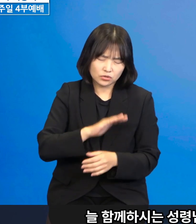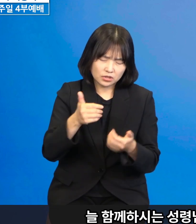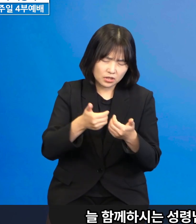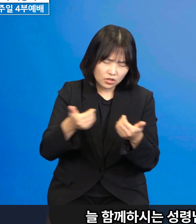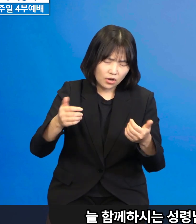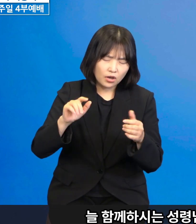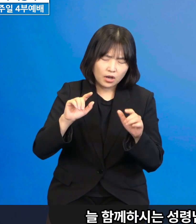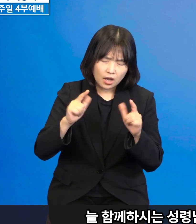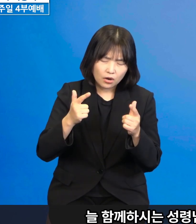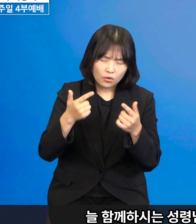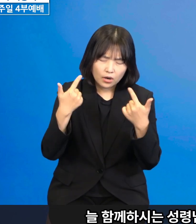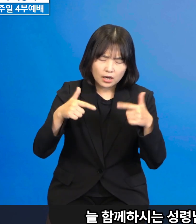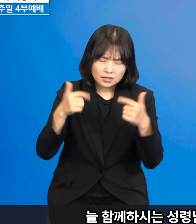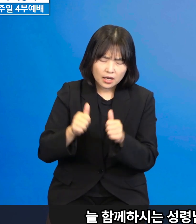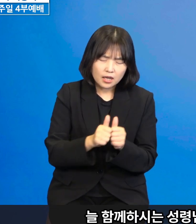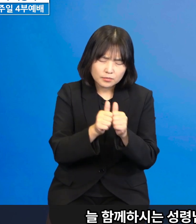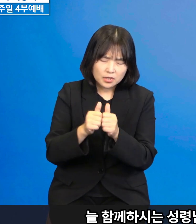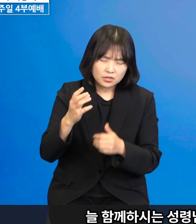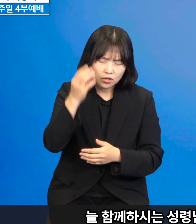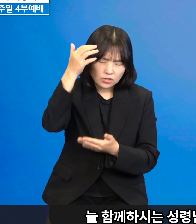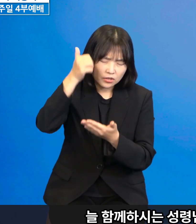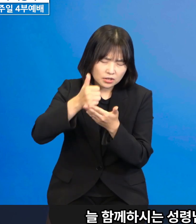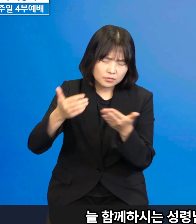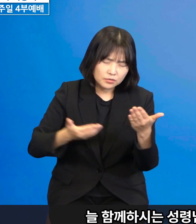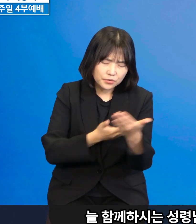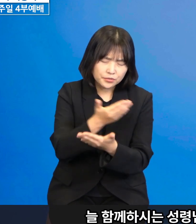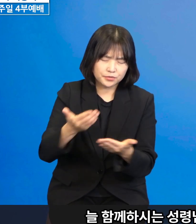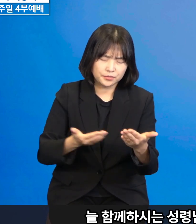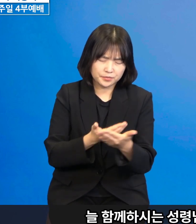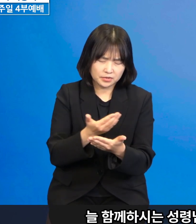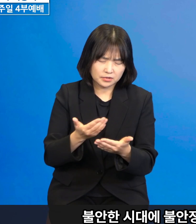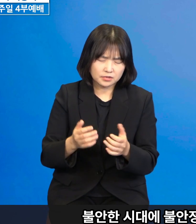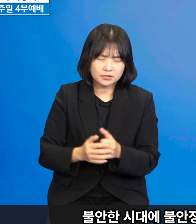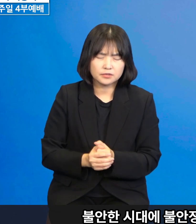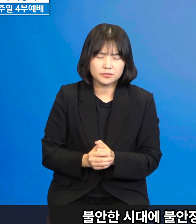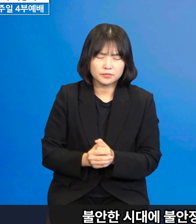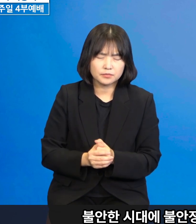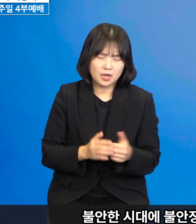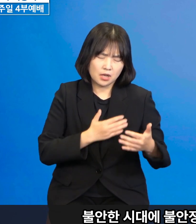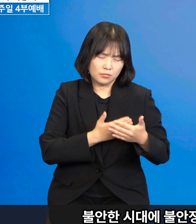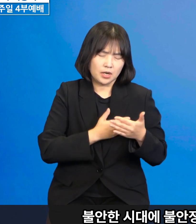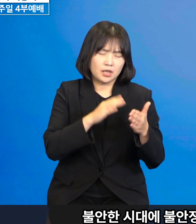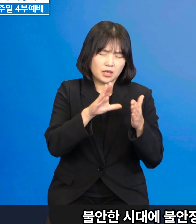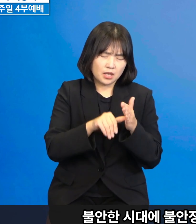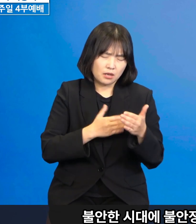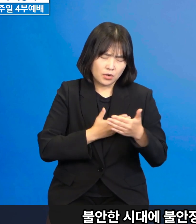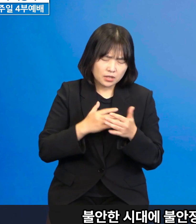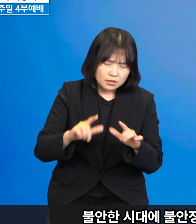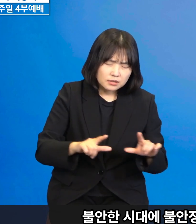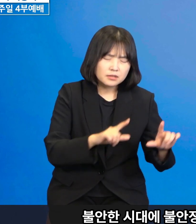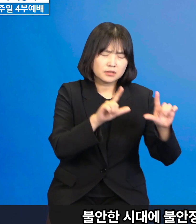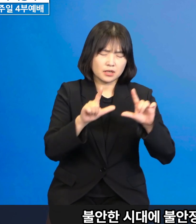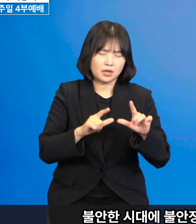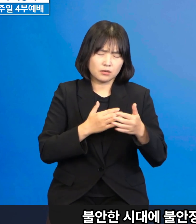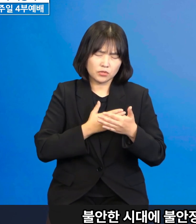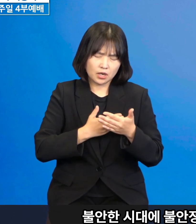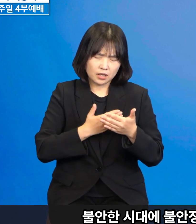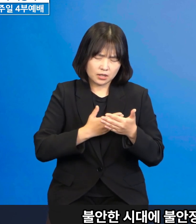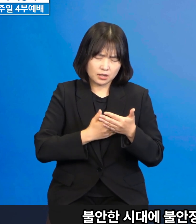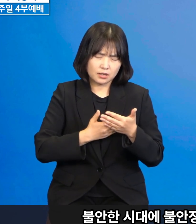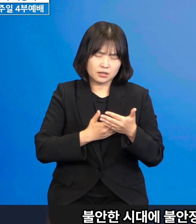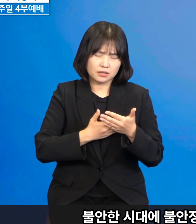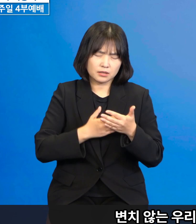아니하시고 늘 함께 하시는 성령님의 감화감동 내주하심이 불안한 시대, 불안정한 삶과 불안한 삶